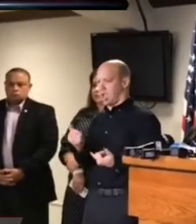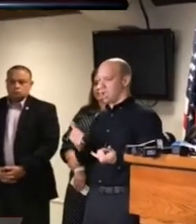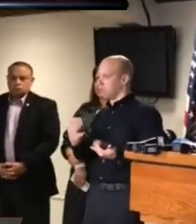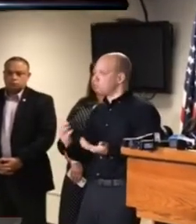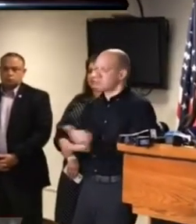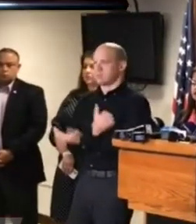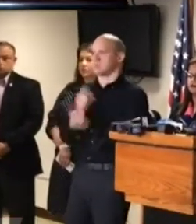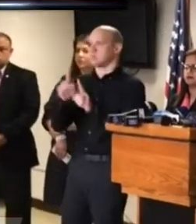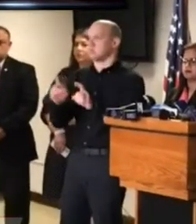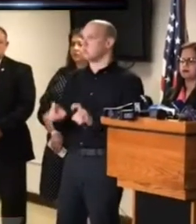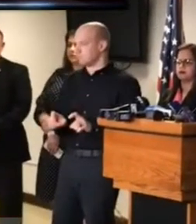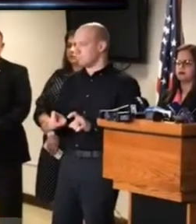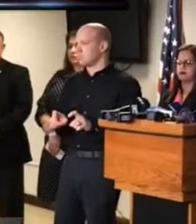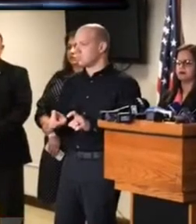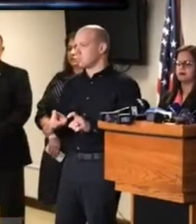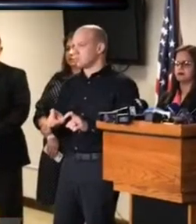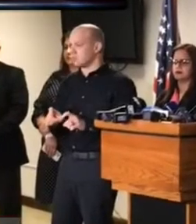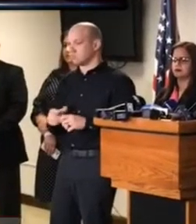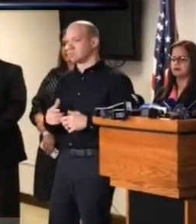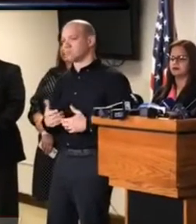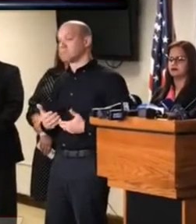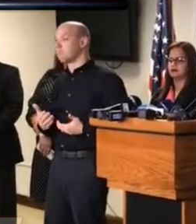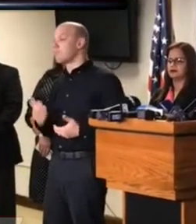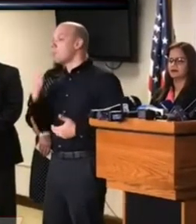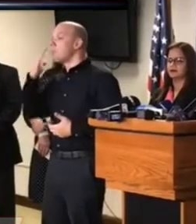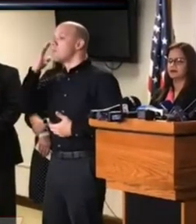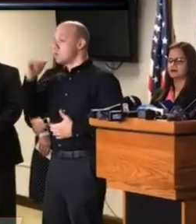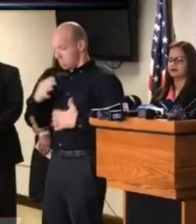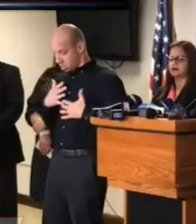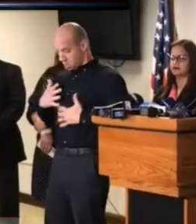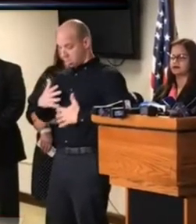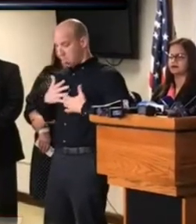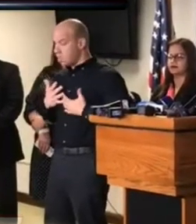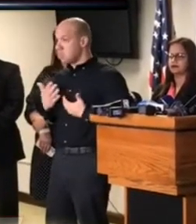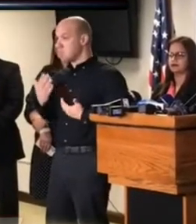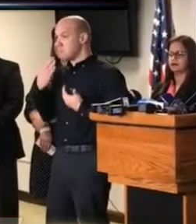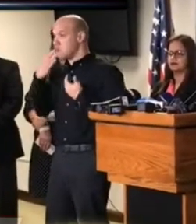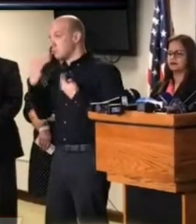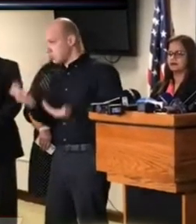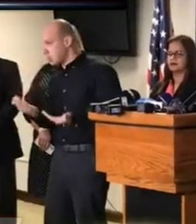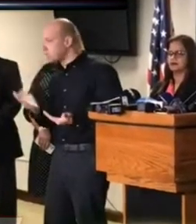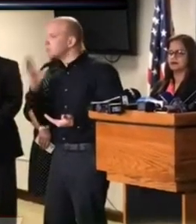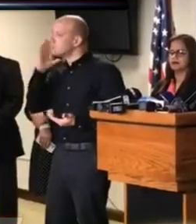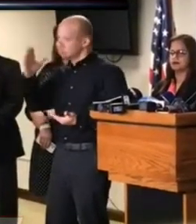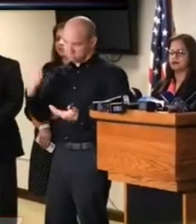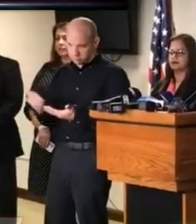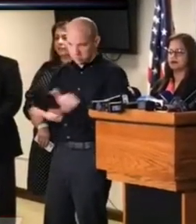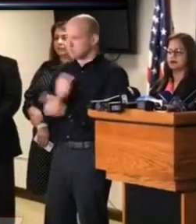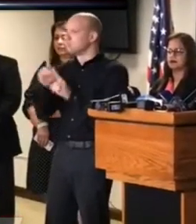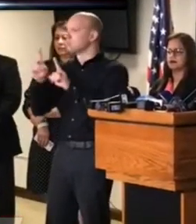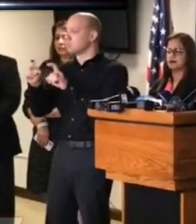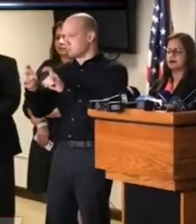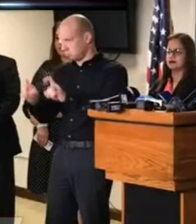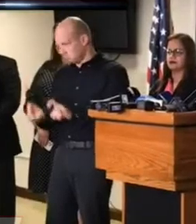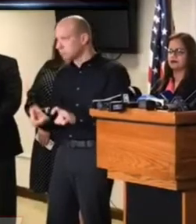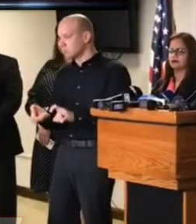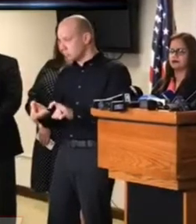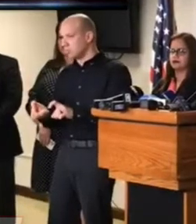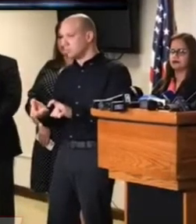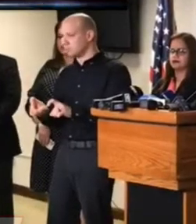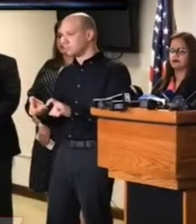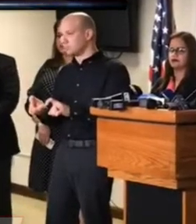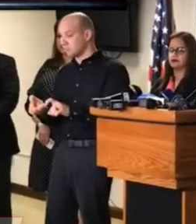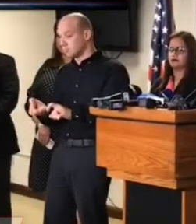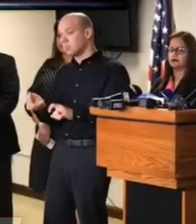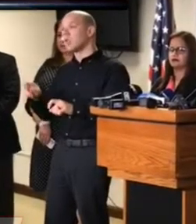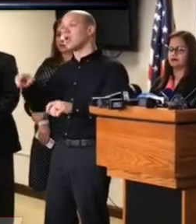que no se encuentra el patógeno por el cual se causa esta condición, pues se le va a hacer la prueba, y bajo esos criterios pues cayó